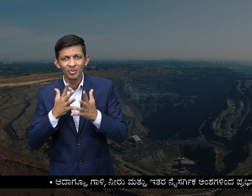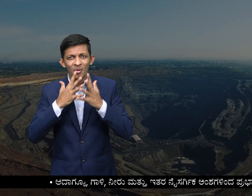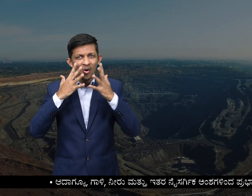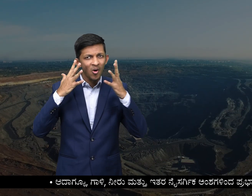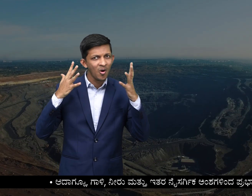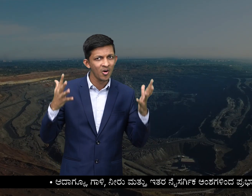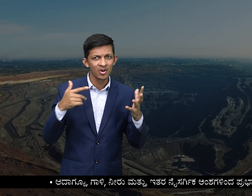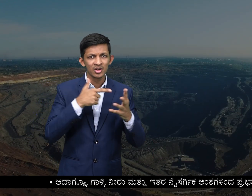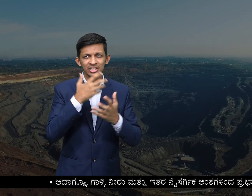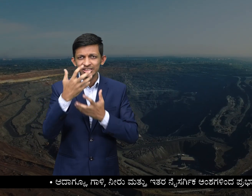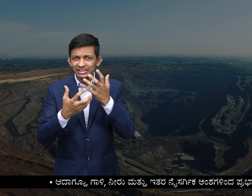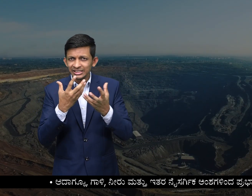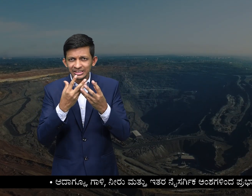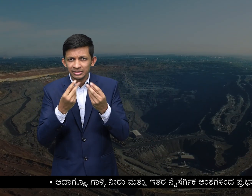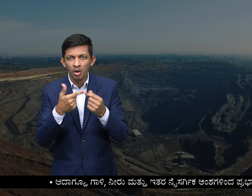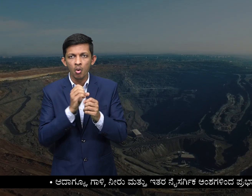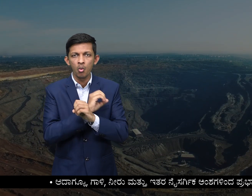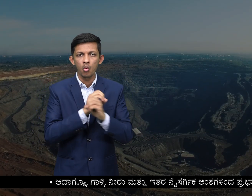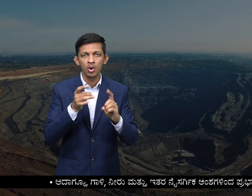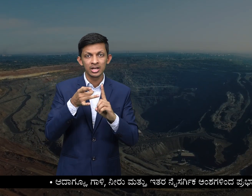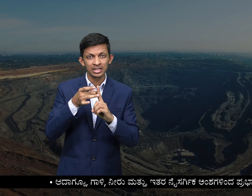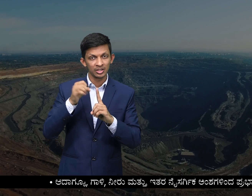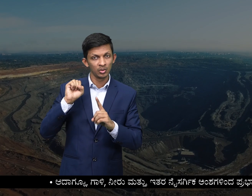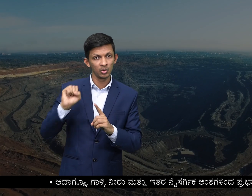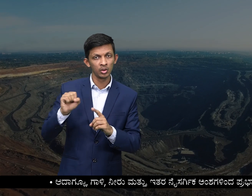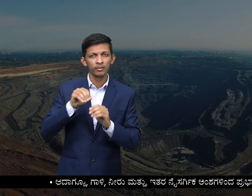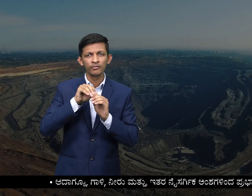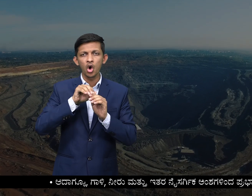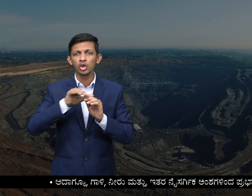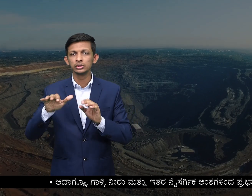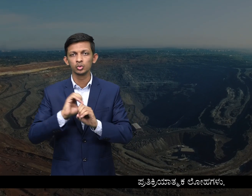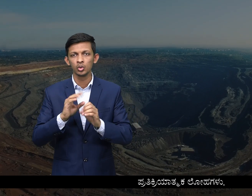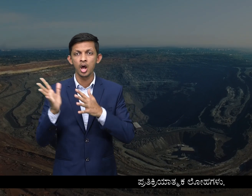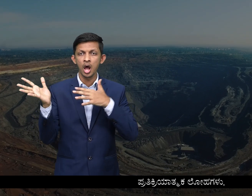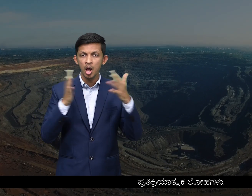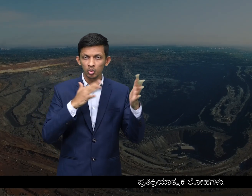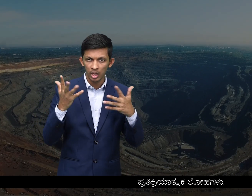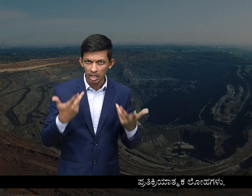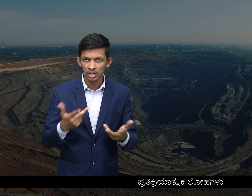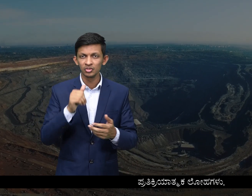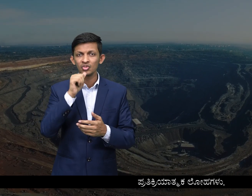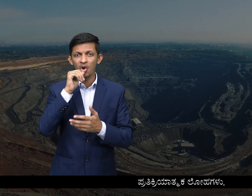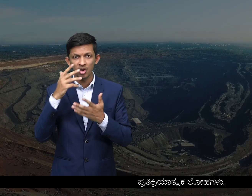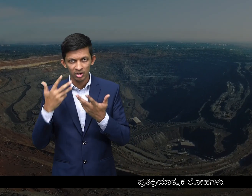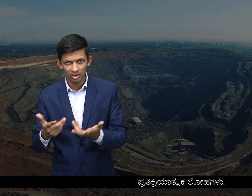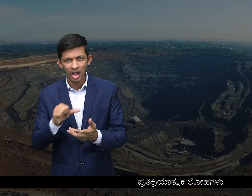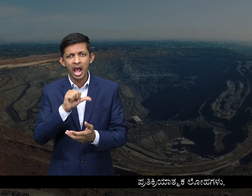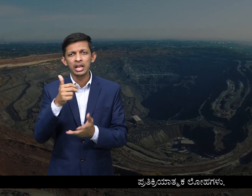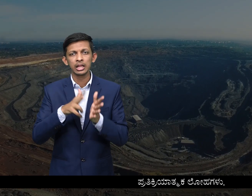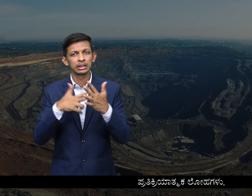ಆದಾಗ್ಯೂ ಗಾಳಿ, ನೀರು ಮತ್ತು ಇತರ ನೈಸರ್ಗಿಕ ಅಂಶಗಳಿಂದ ಪ್ರಭಾವಿತವಾಗದ ಅತ್ಯಂತ ಪ್ರತಿಕ್ರಿಯಾತ್ಮಕ ಲೋಹಗಳು